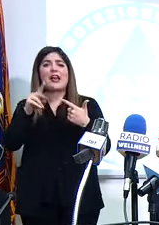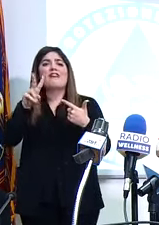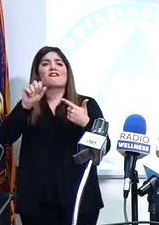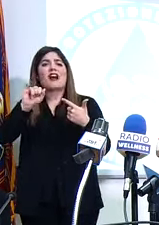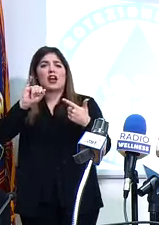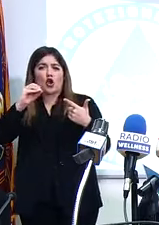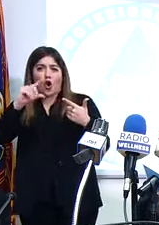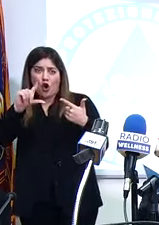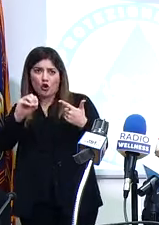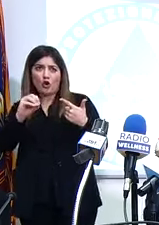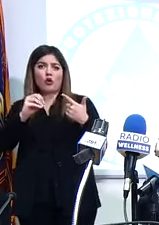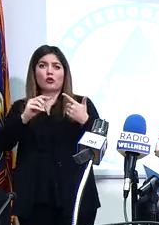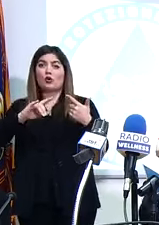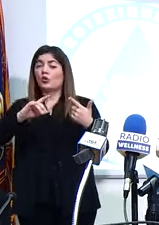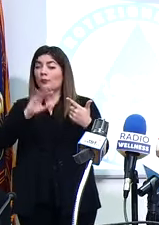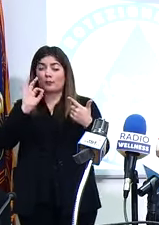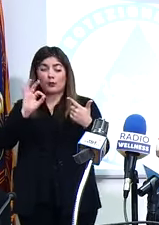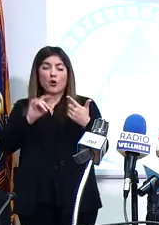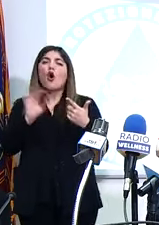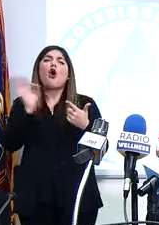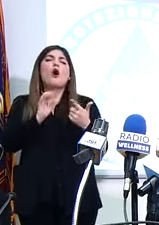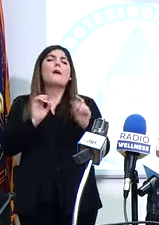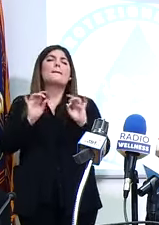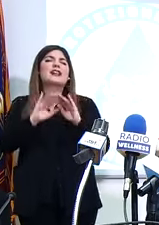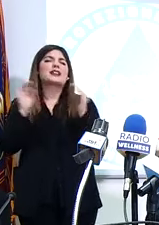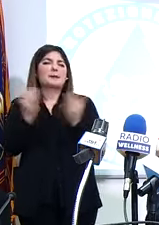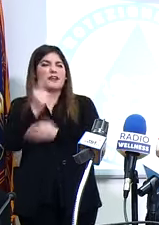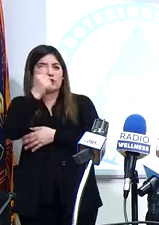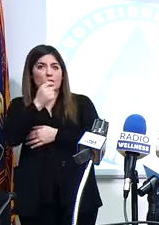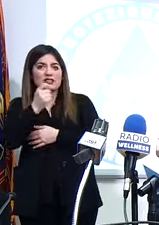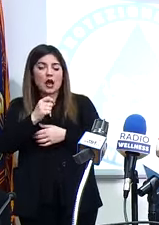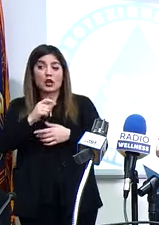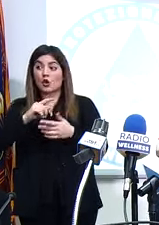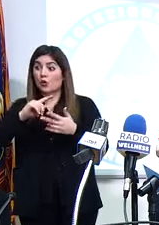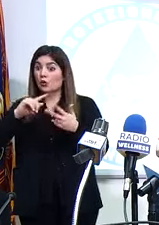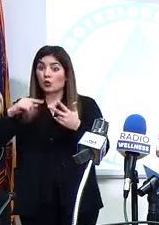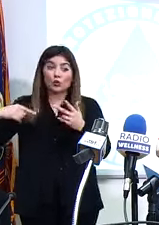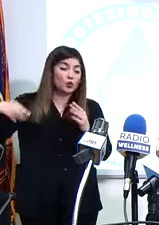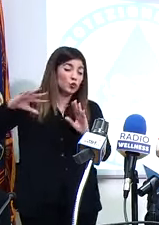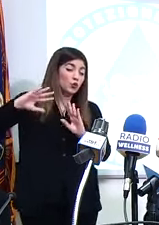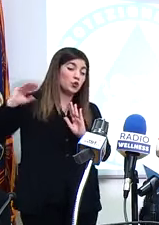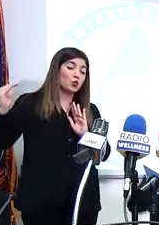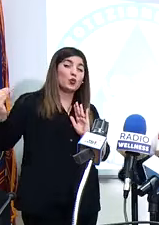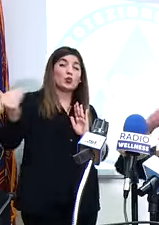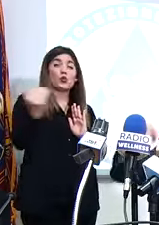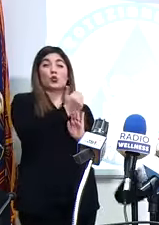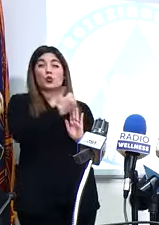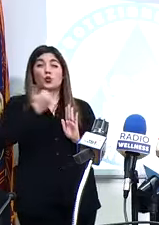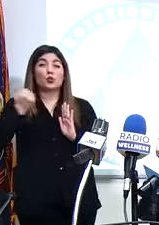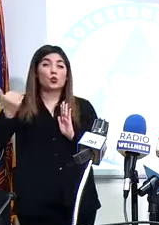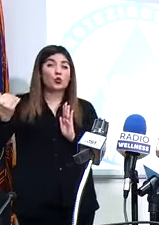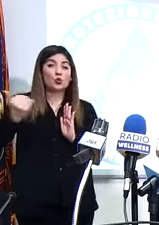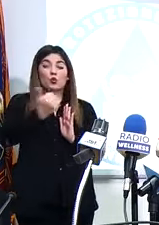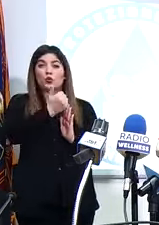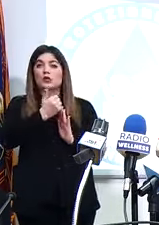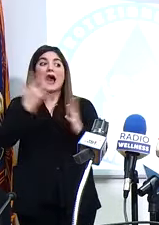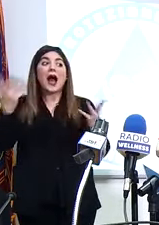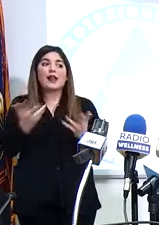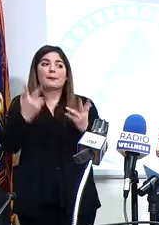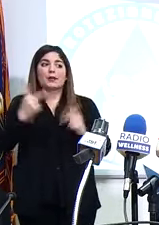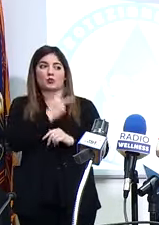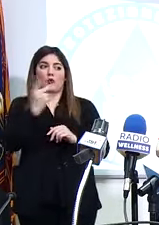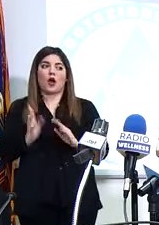tutte, o da quelle pandemie influenzali, sono tutte durate, perché non è mica che siano sparite, ricircolavano, eccetera, eccetera. Ma